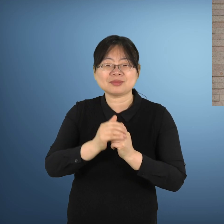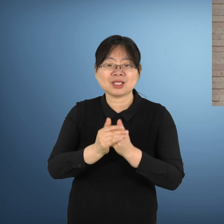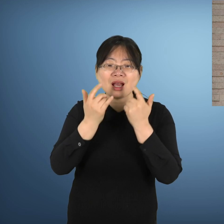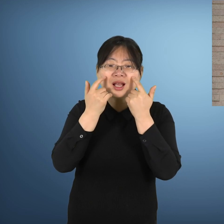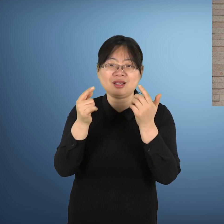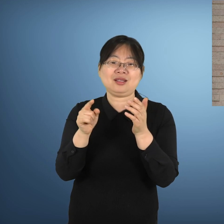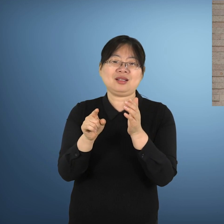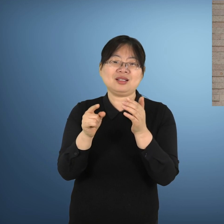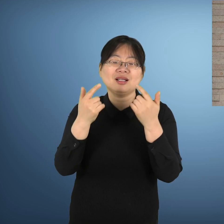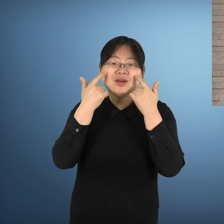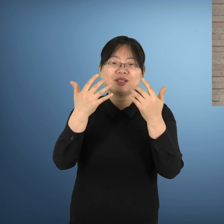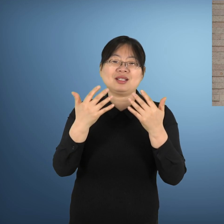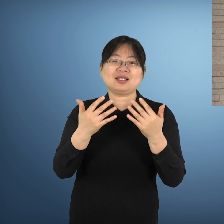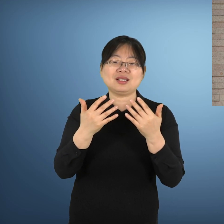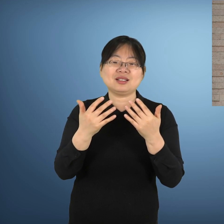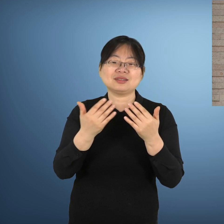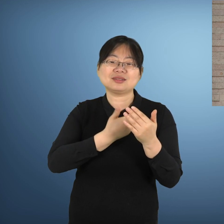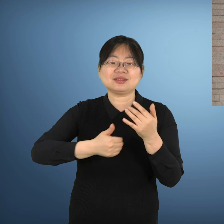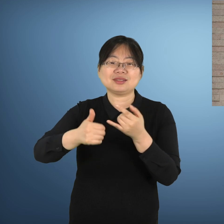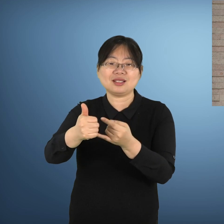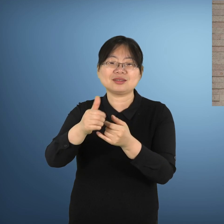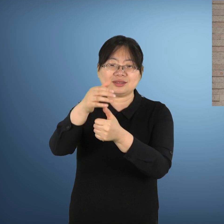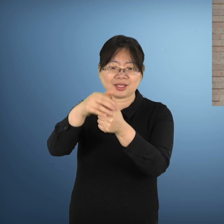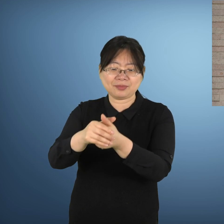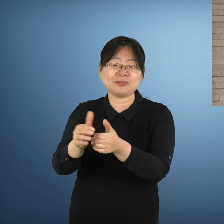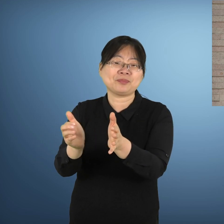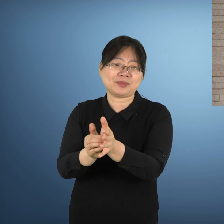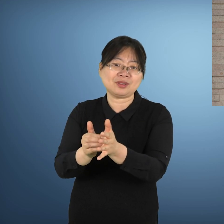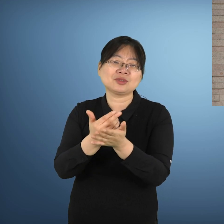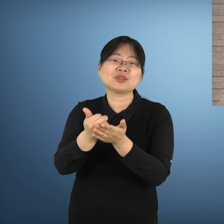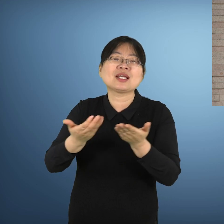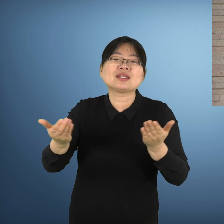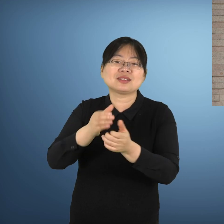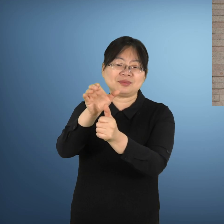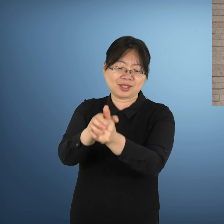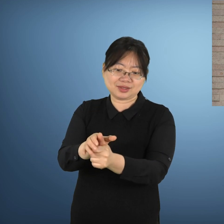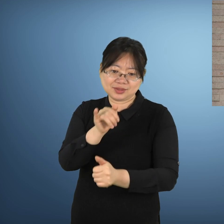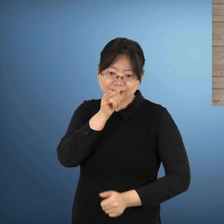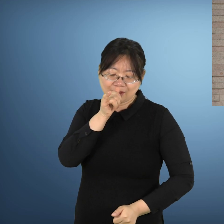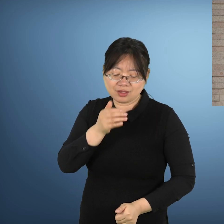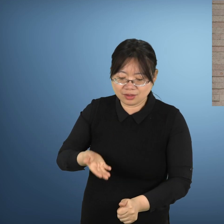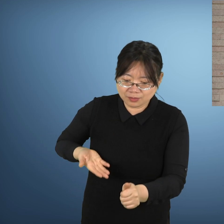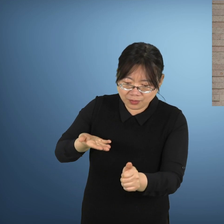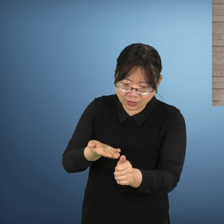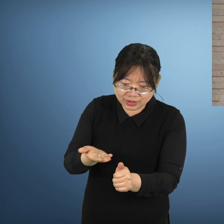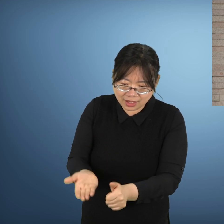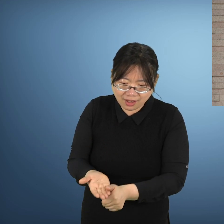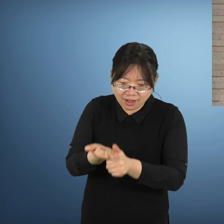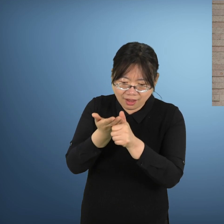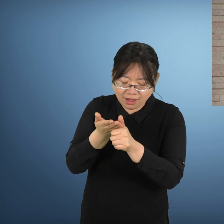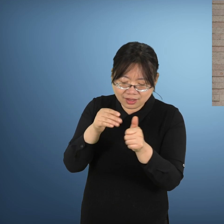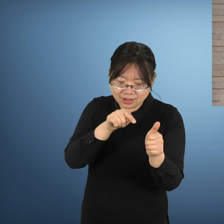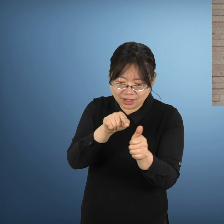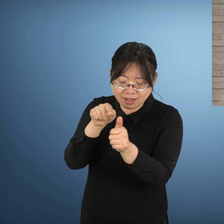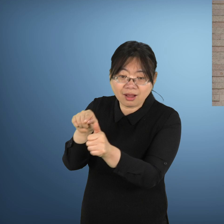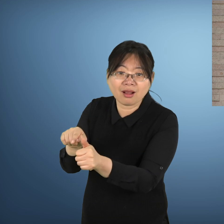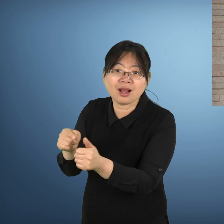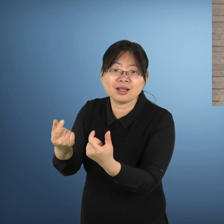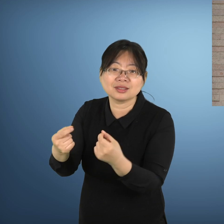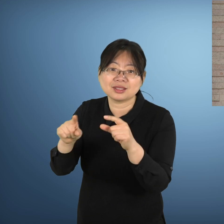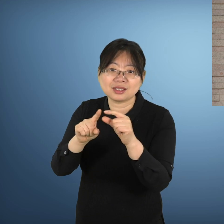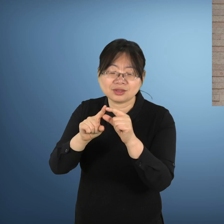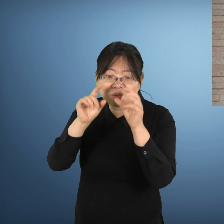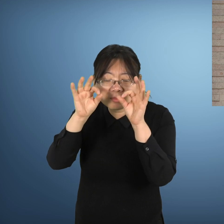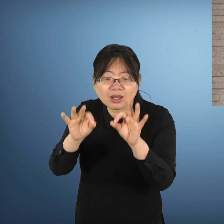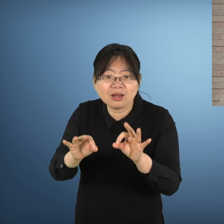확고하게 이 제자에게 사명을 맡겨요. 그런데 먹이라, 치라, 먹이라 이